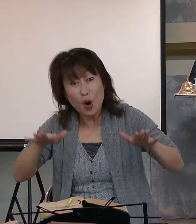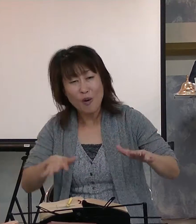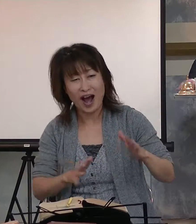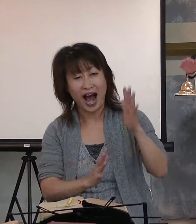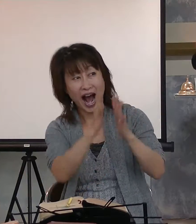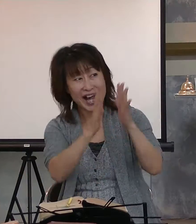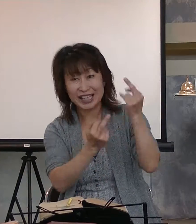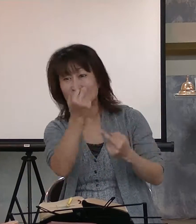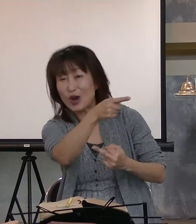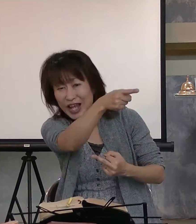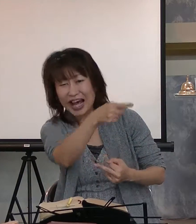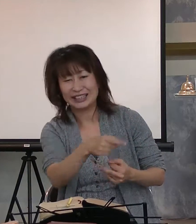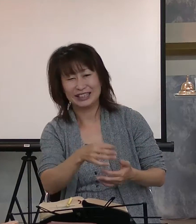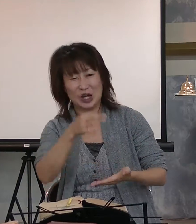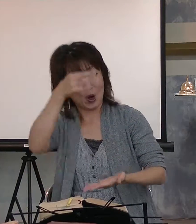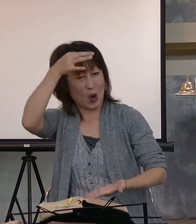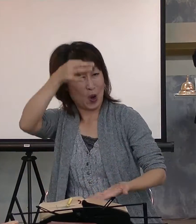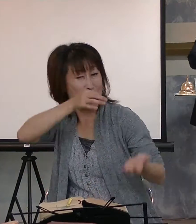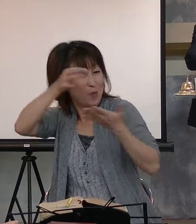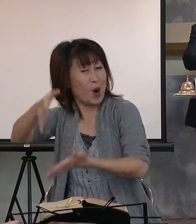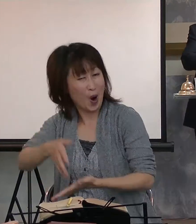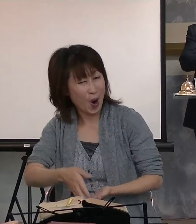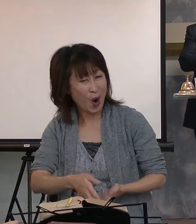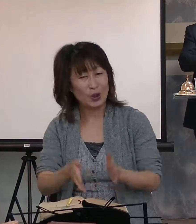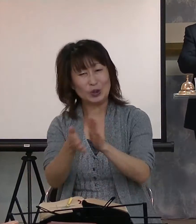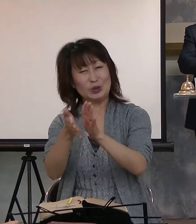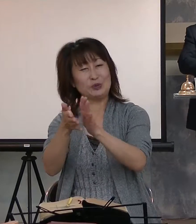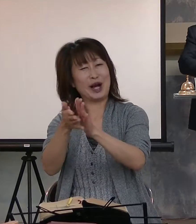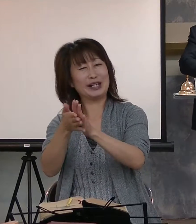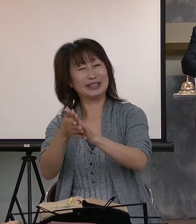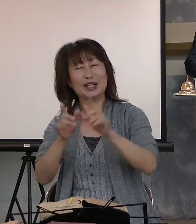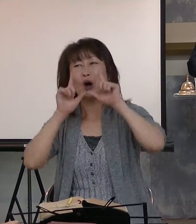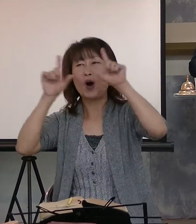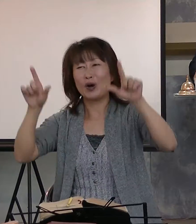ですねと、皆さん素晴らしいですねとか